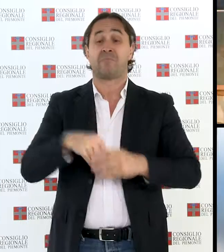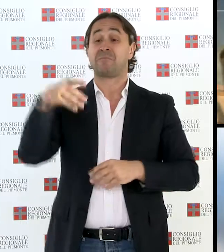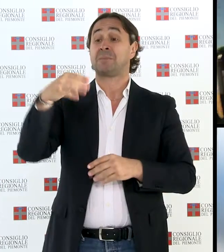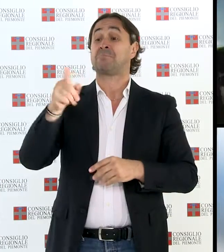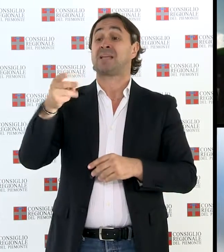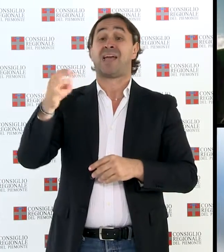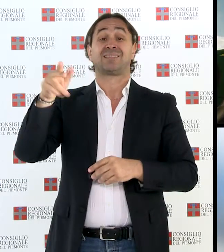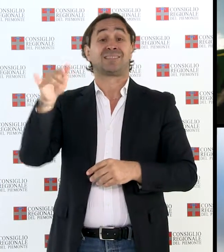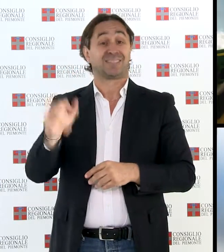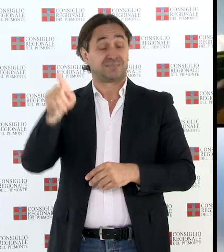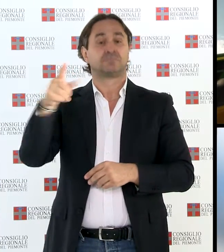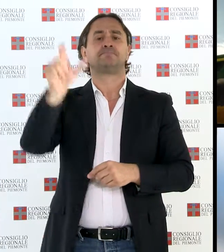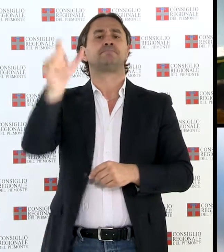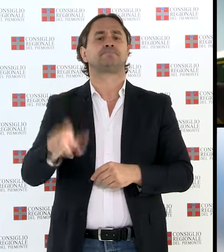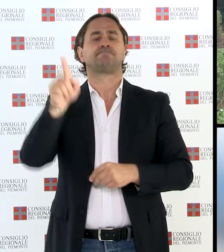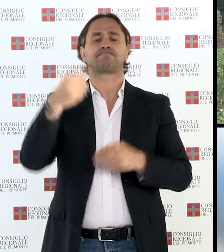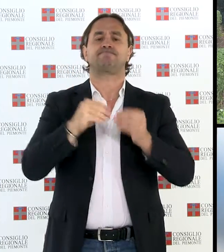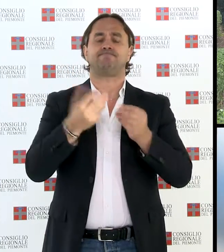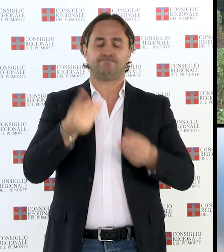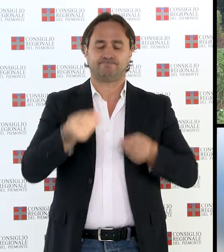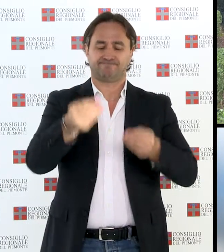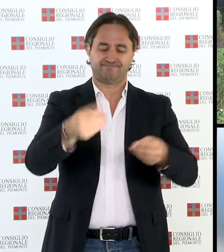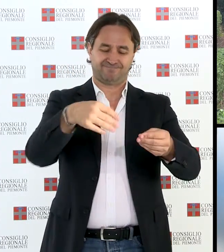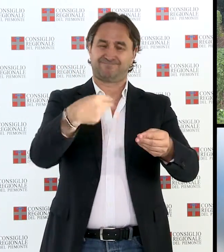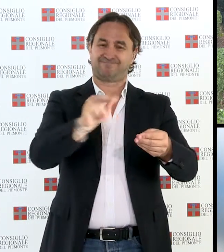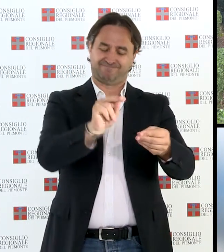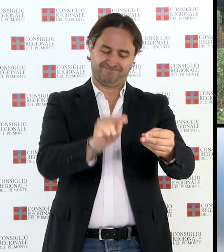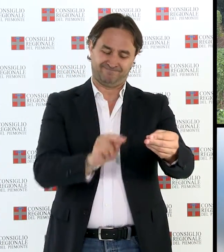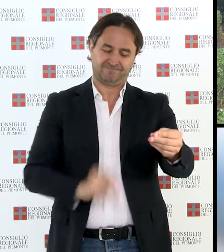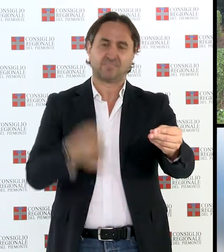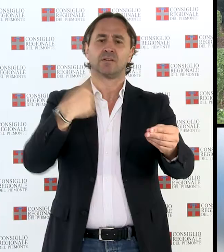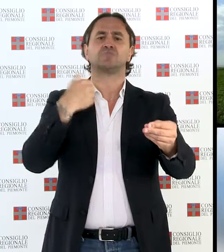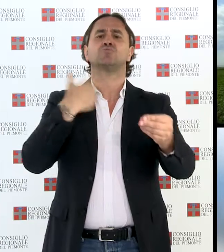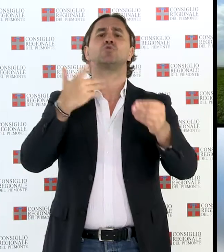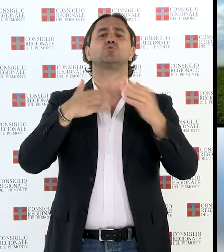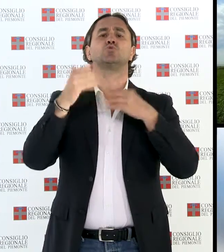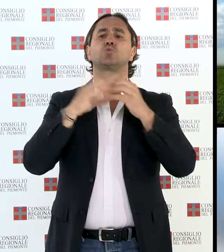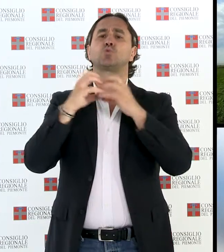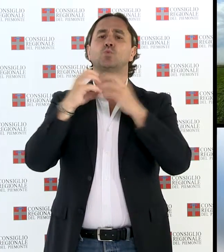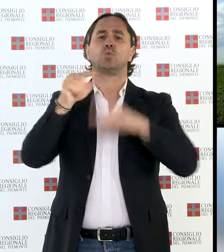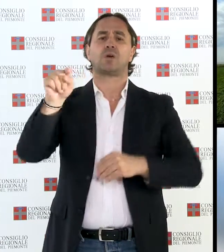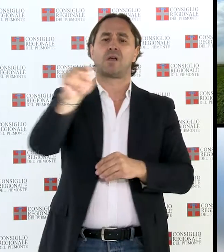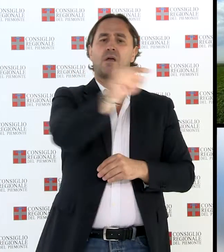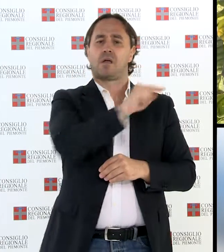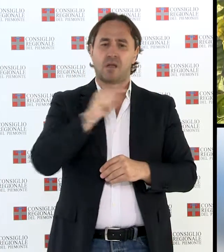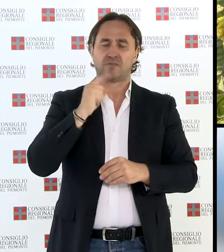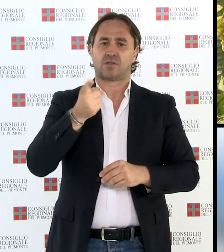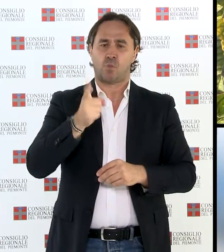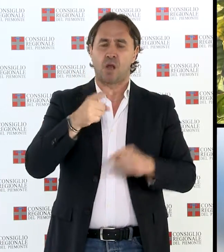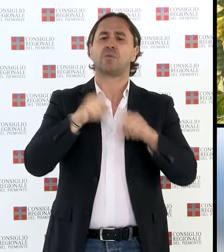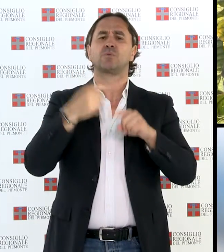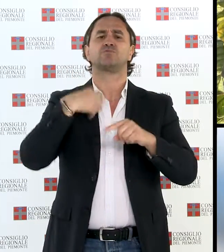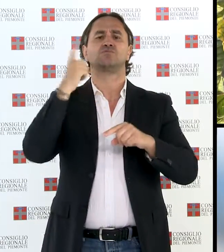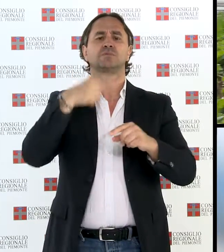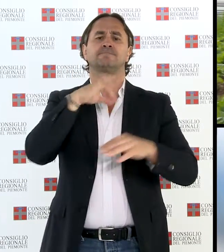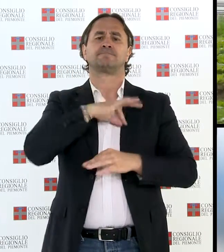Mighetti, per l'emanazione di un vademecum sui requisiti per la realizzazione delle strutture per la sistemazione temporanea dei salariati